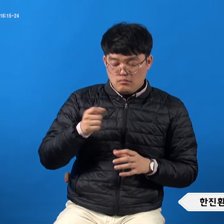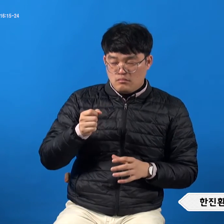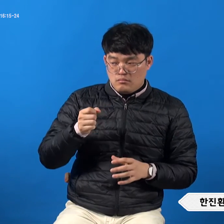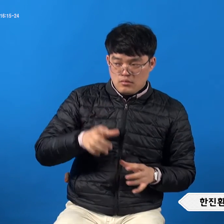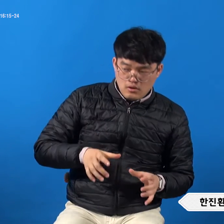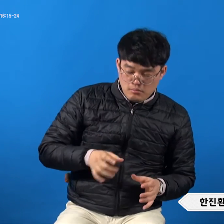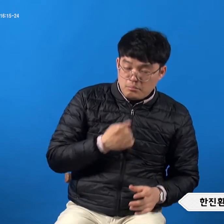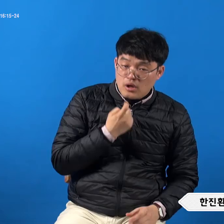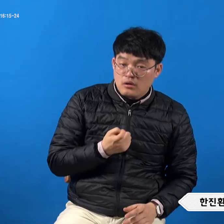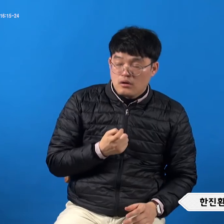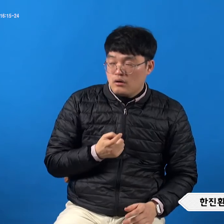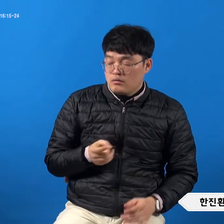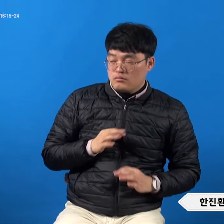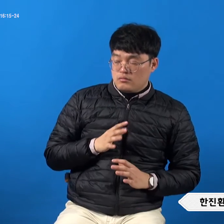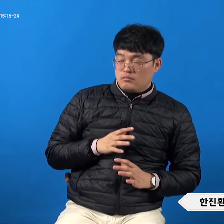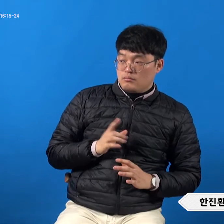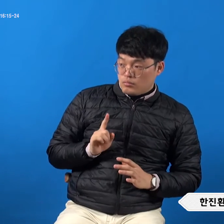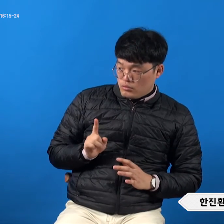뻔했답니다.